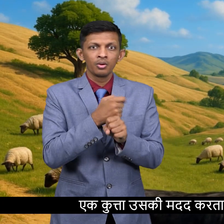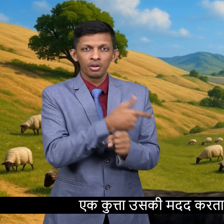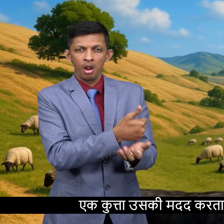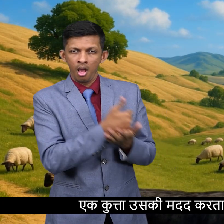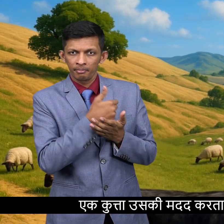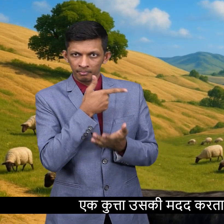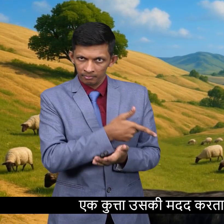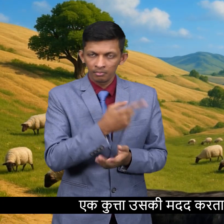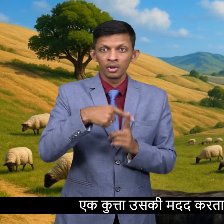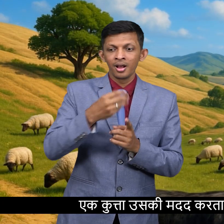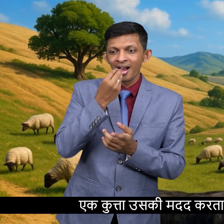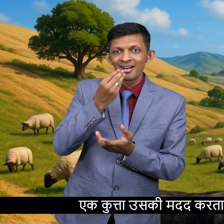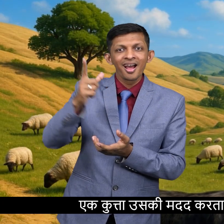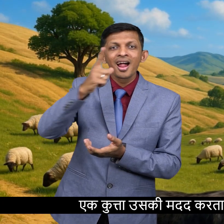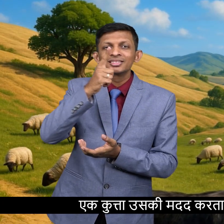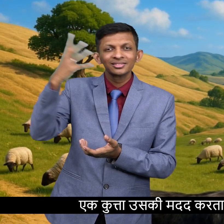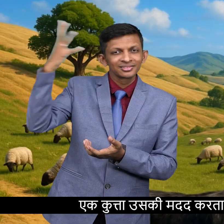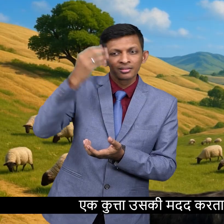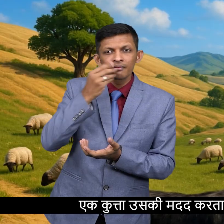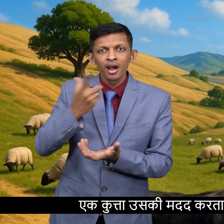साथ रखता है।